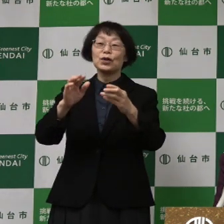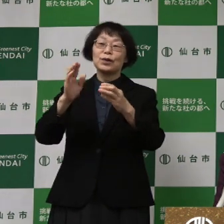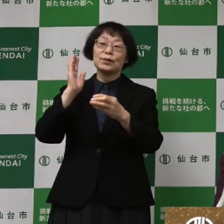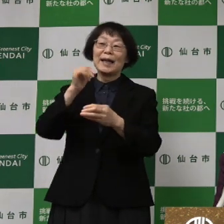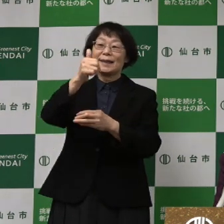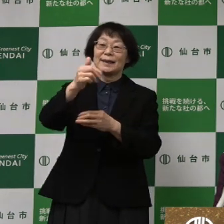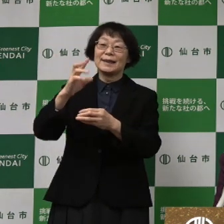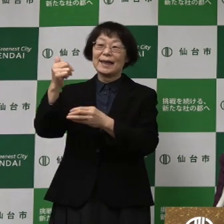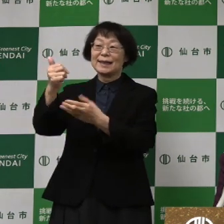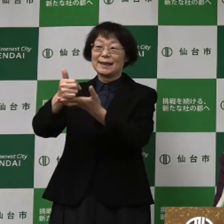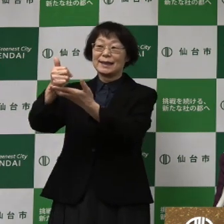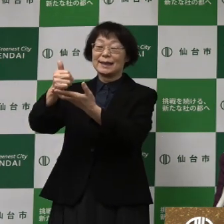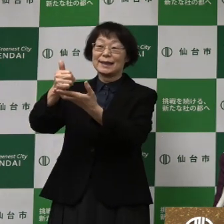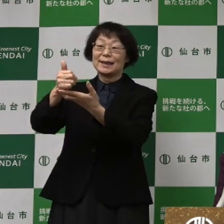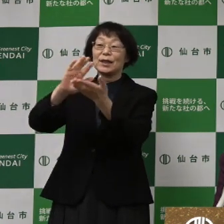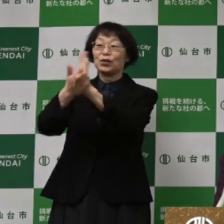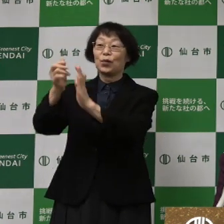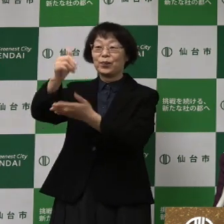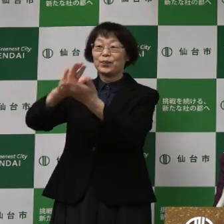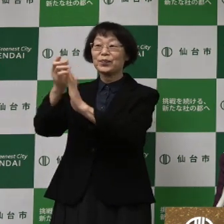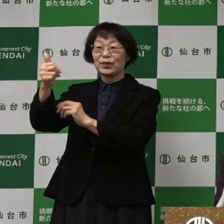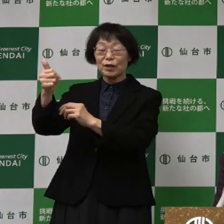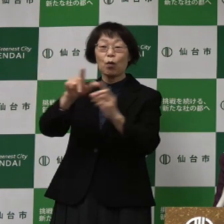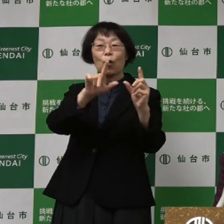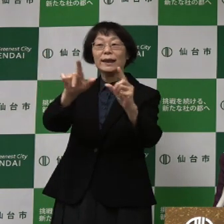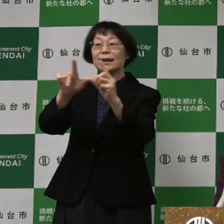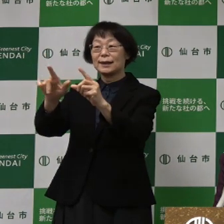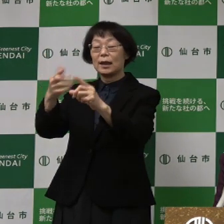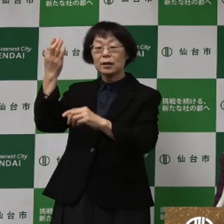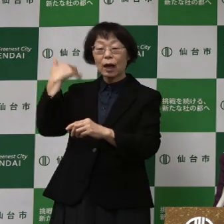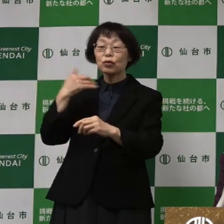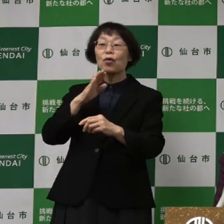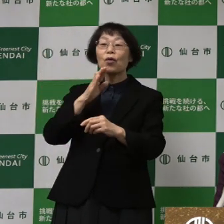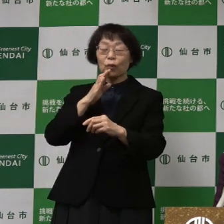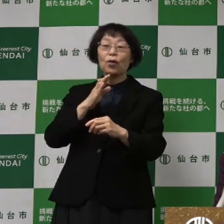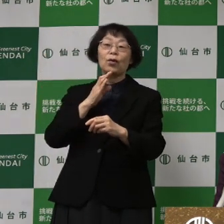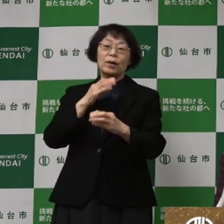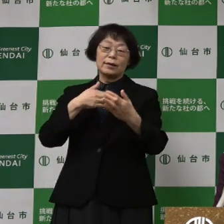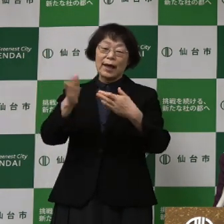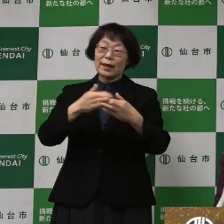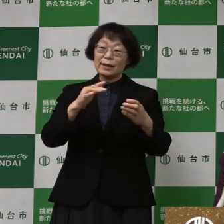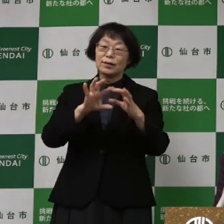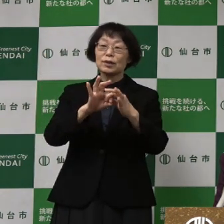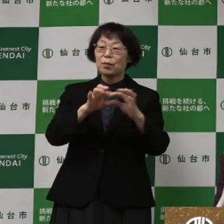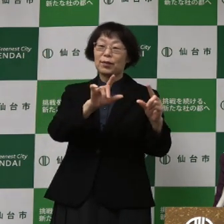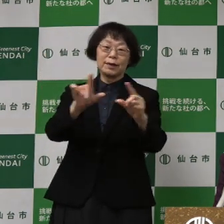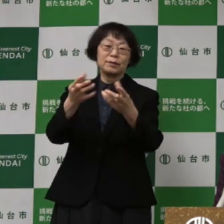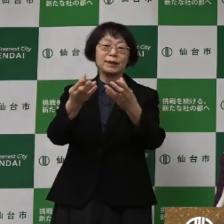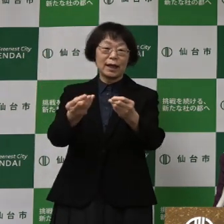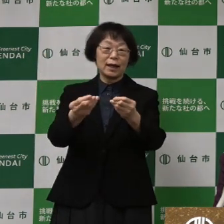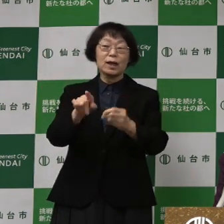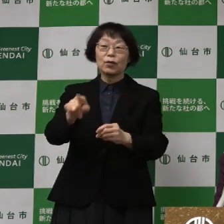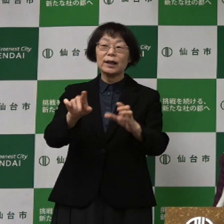せていただいている旨お話をいたしましたし、それからまた過去の実績についてもお話をさせていただきました。そこについ